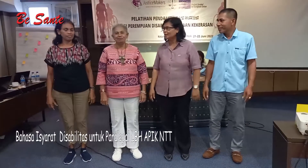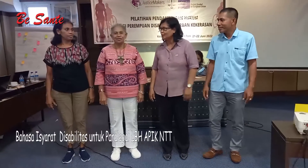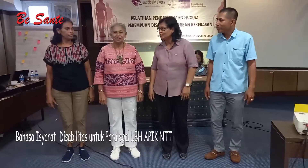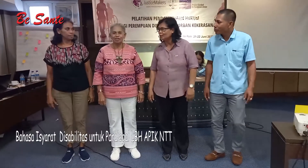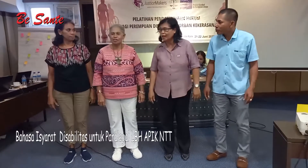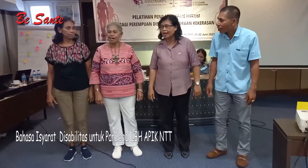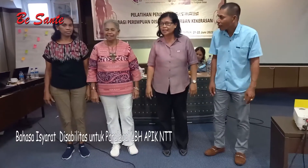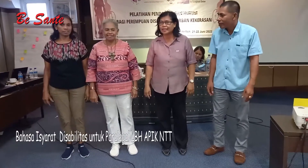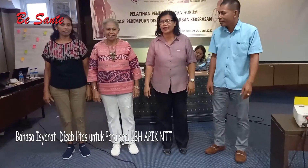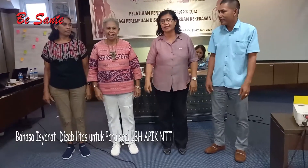Ya.